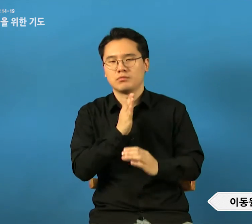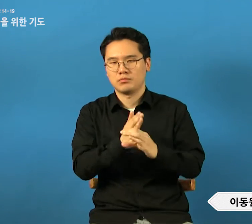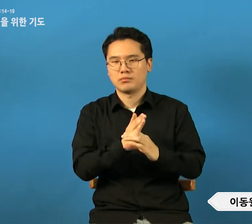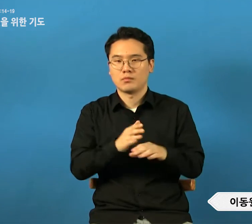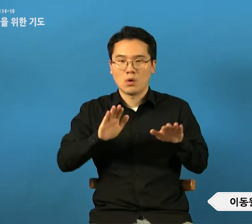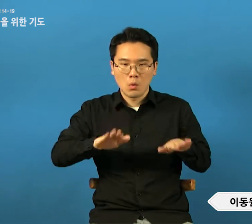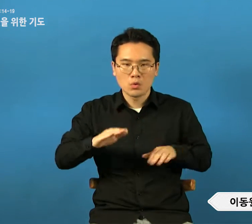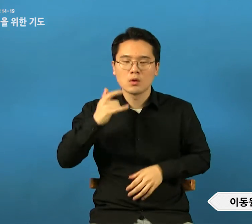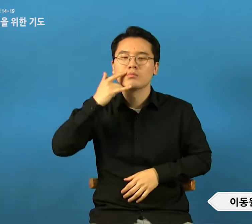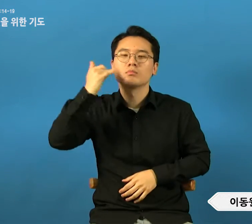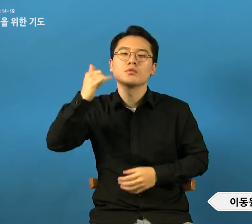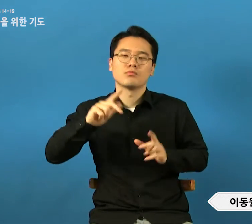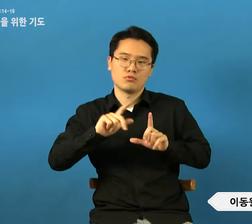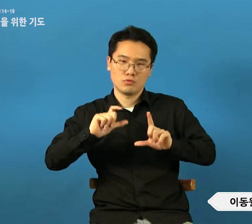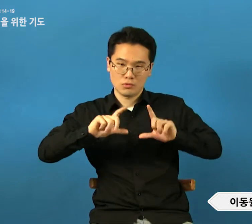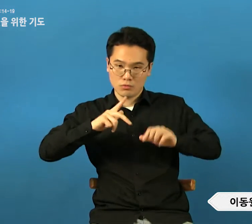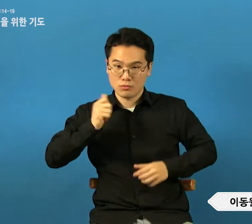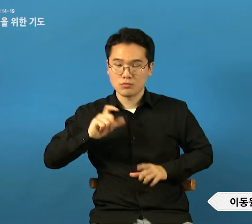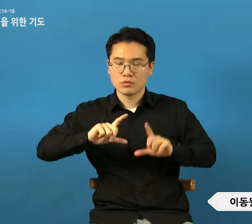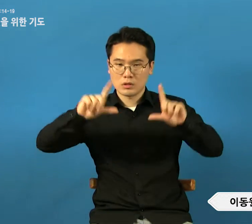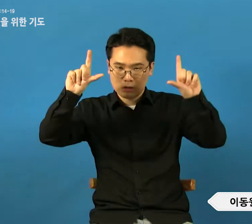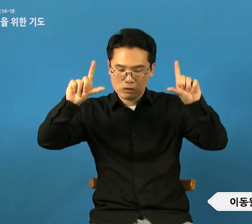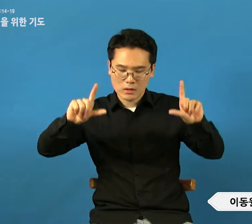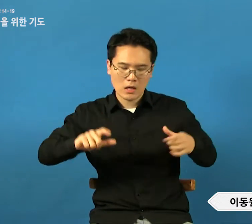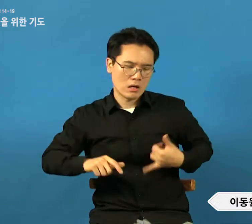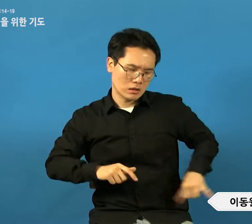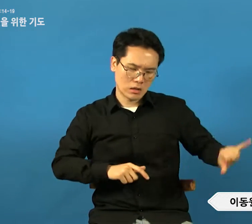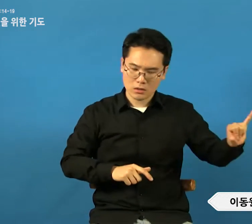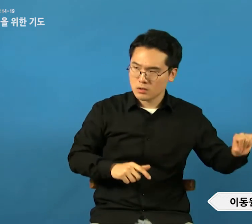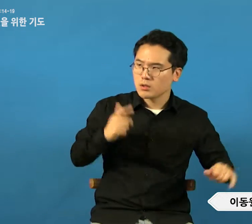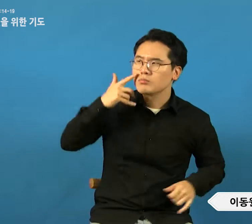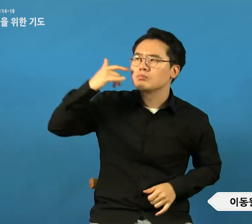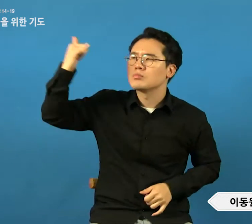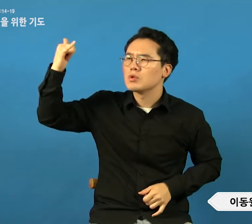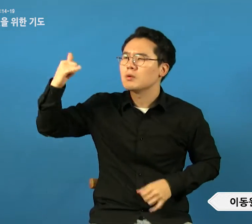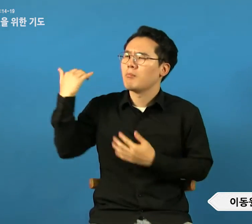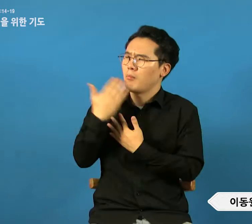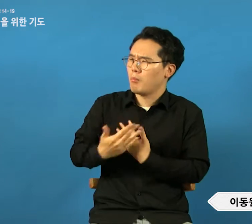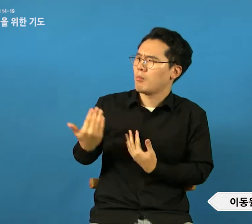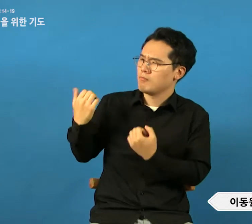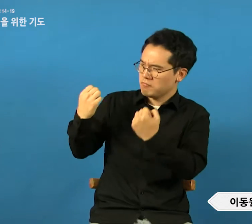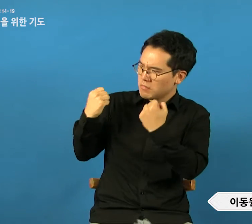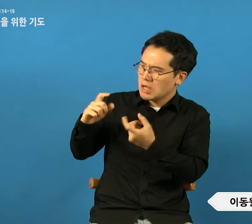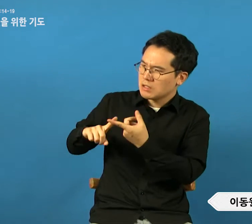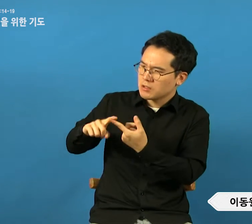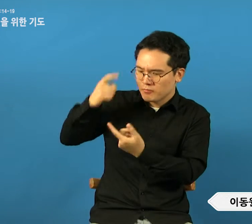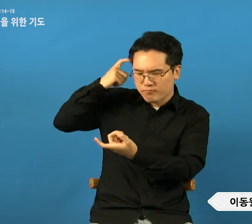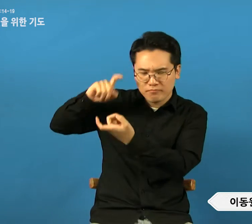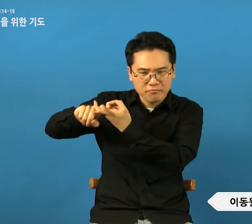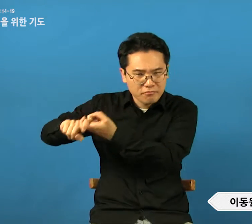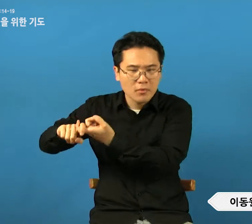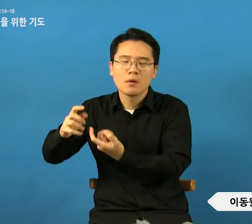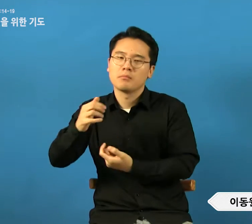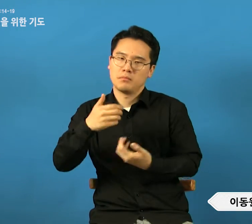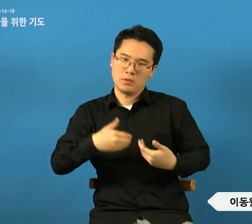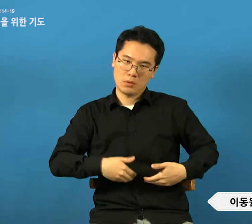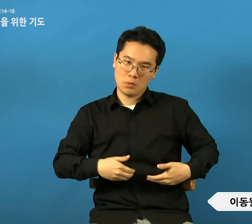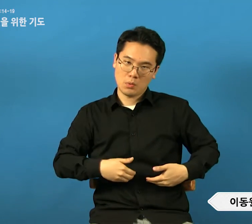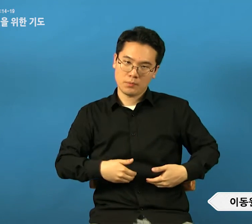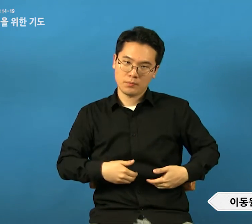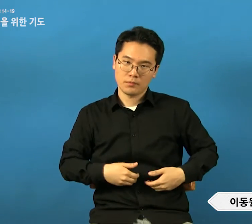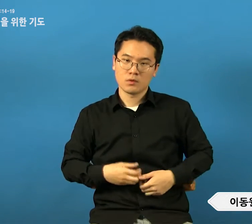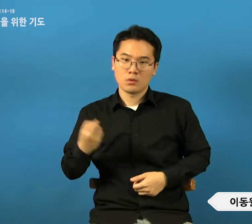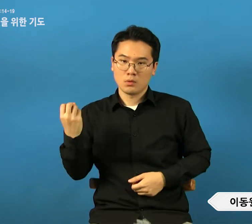건강, 자식들이 관심을 가져야죠. 그러나 그 못지않게 우리 부모님들의 속사람에도 관심을